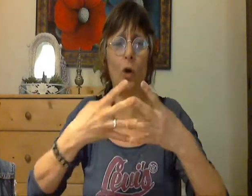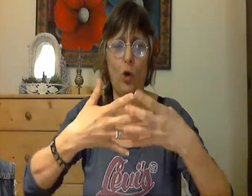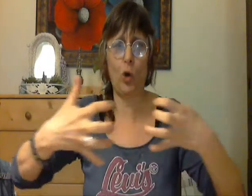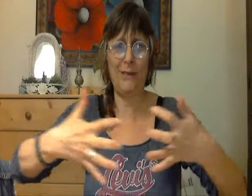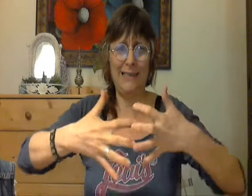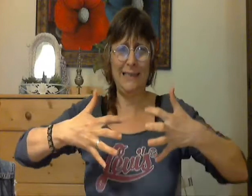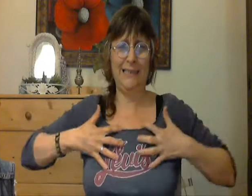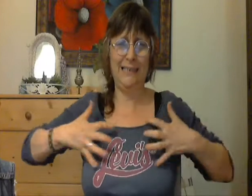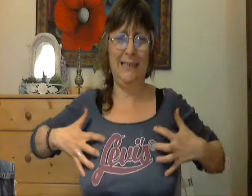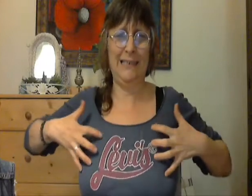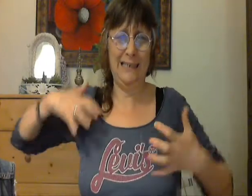hora de los equipos de la Champions.